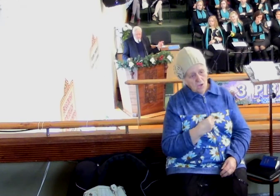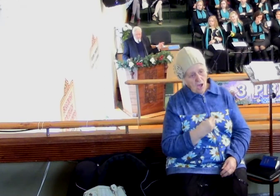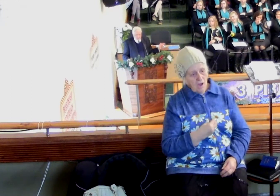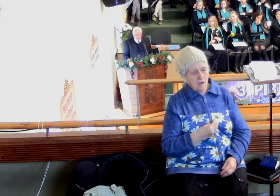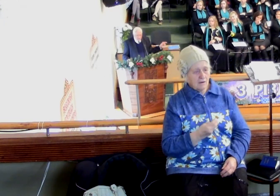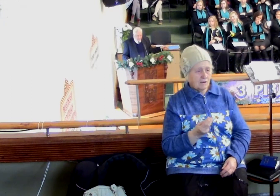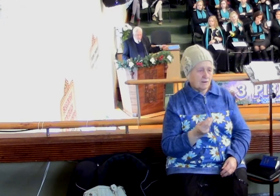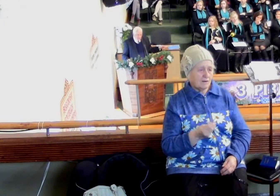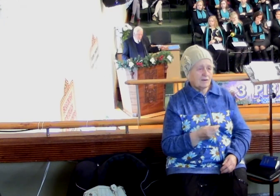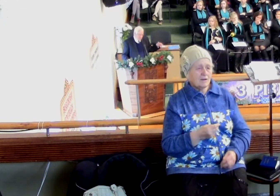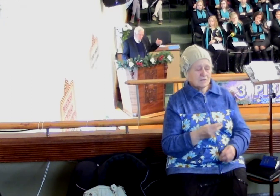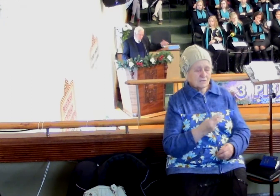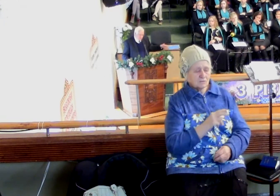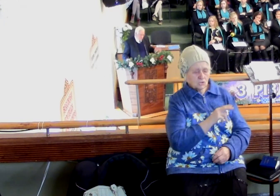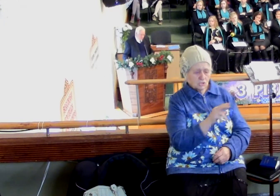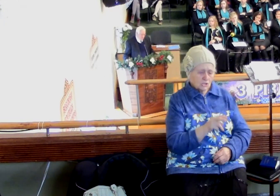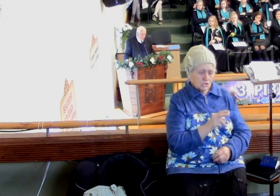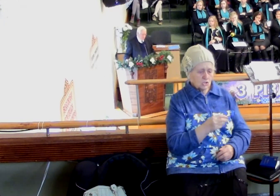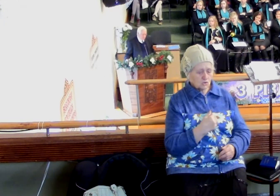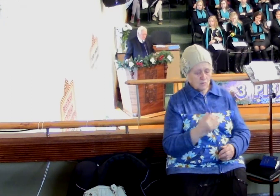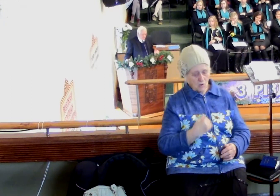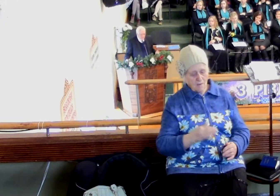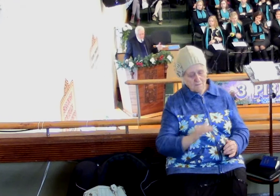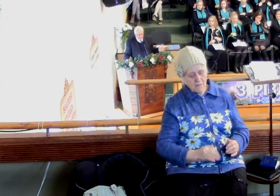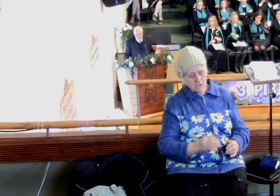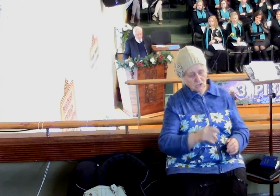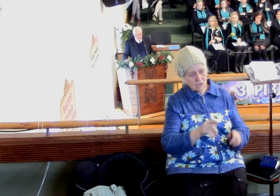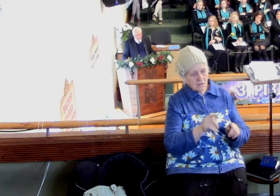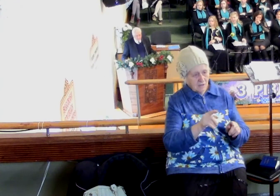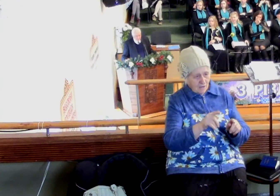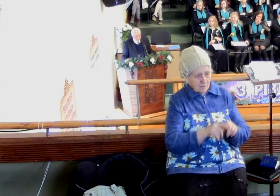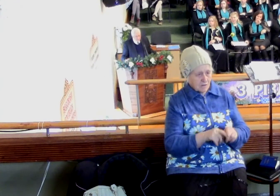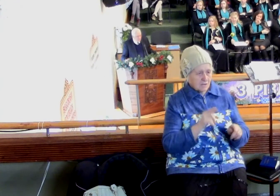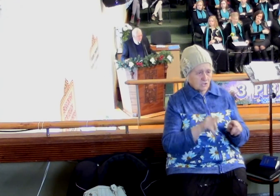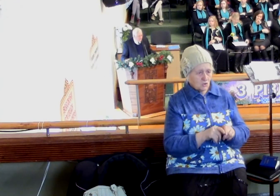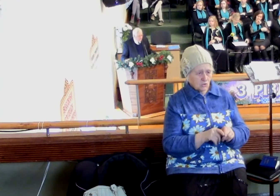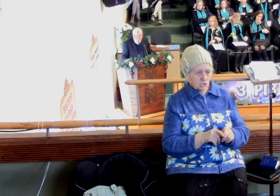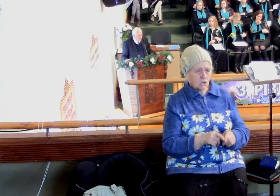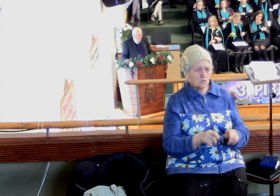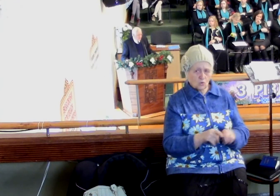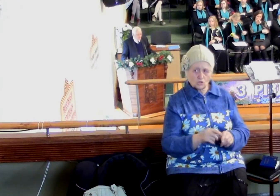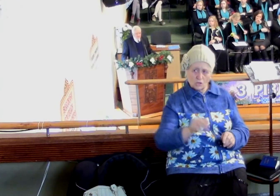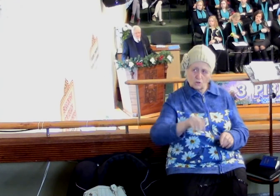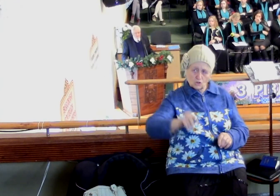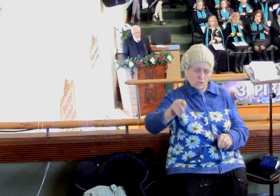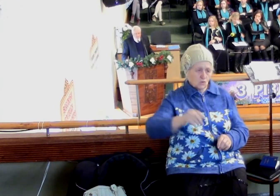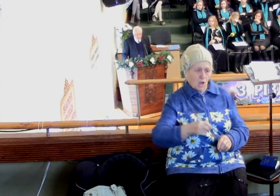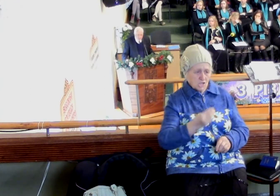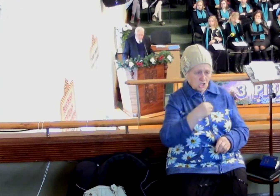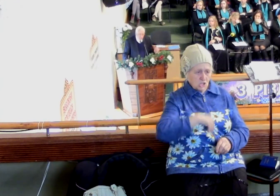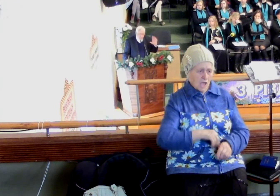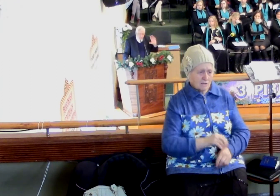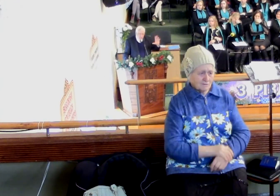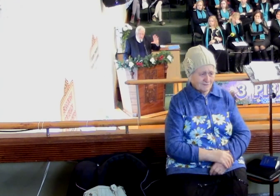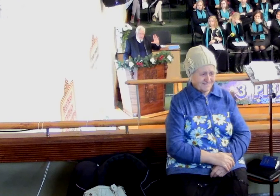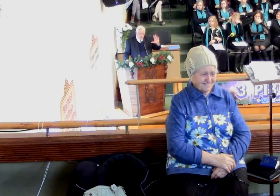Я следил, чтобы и меньше, у меня еще сестры, брат, сестра были, потом еще появились. Я следил, чтобы